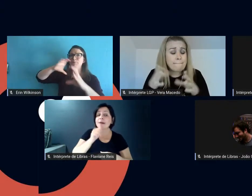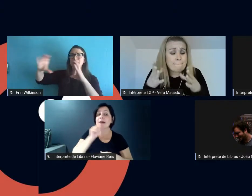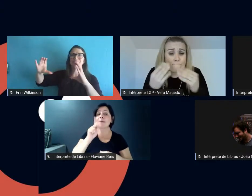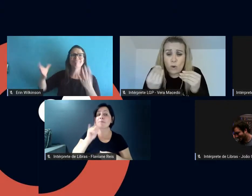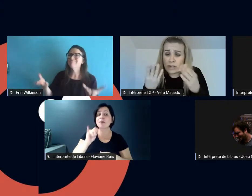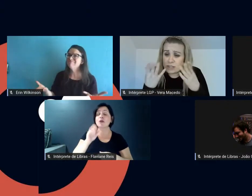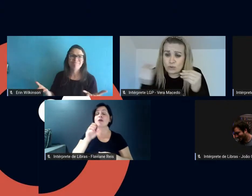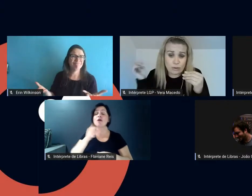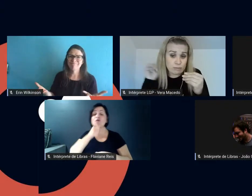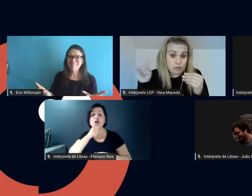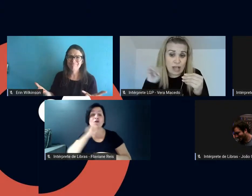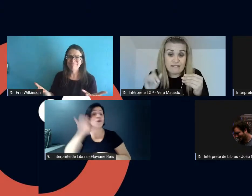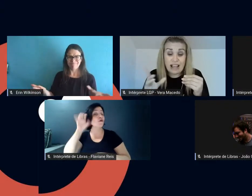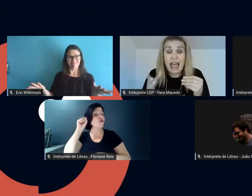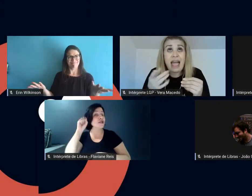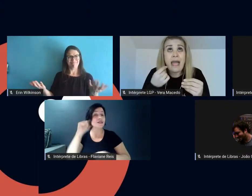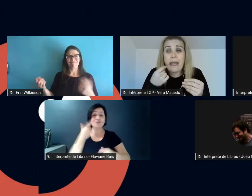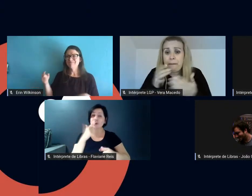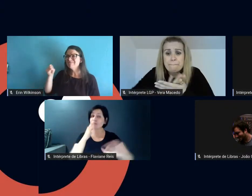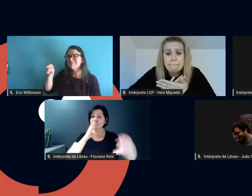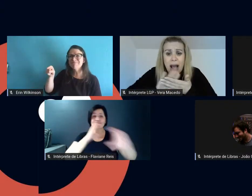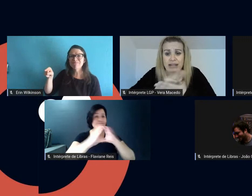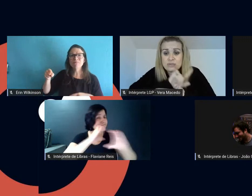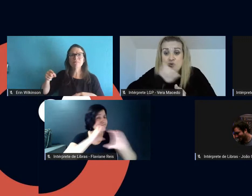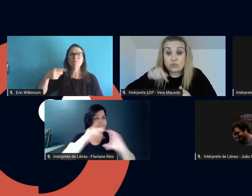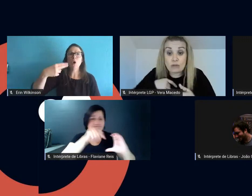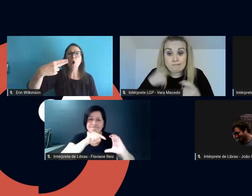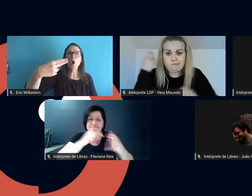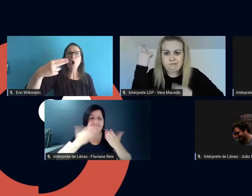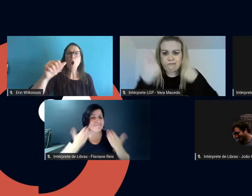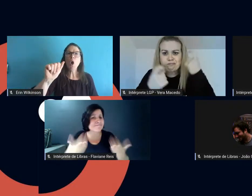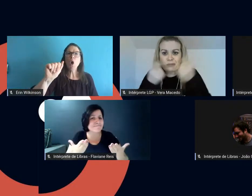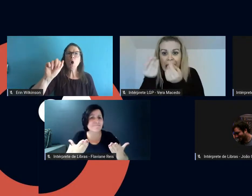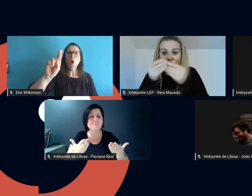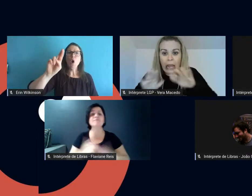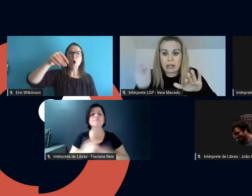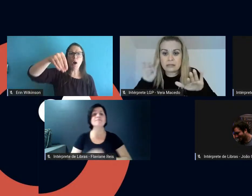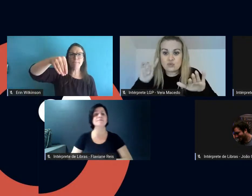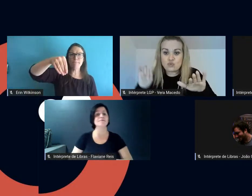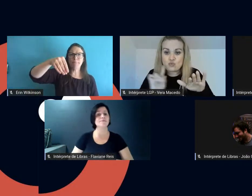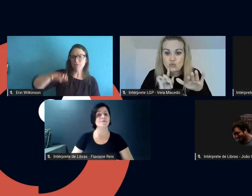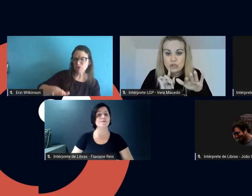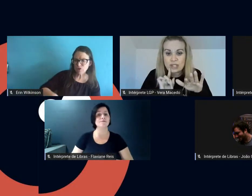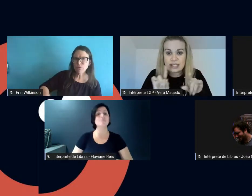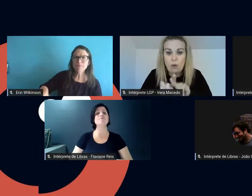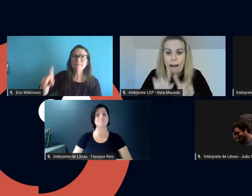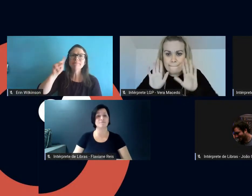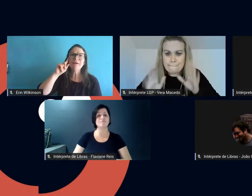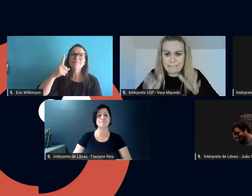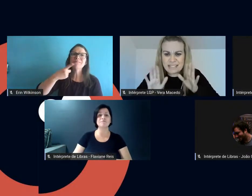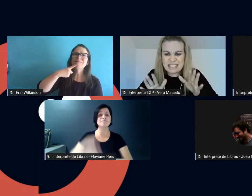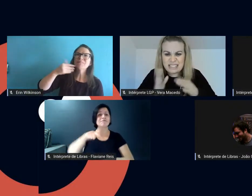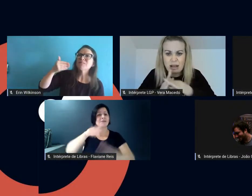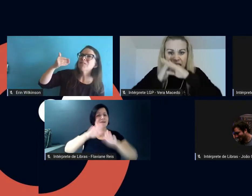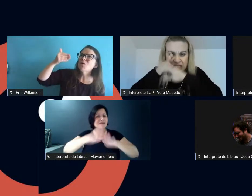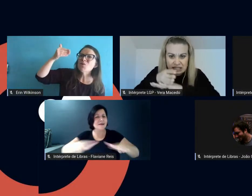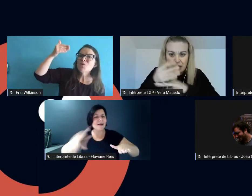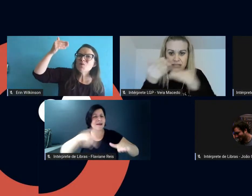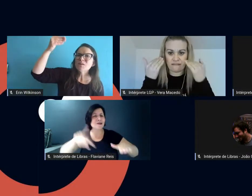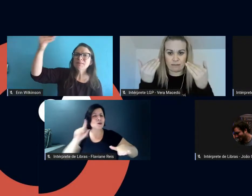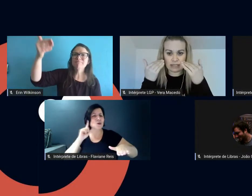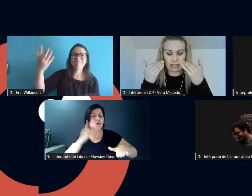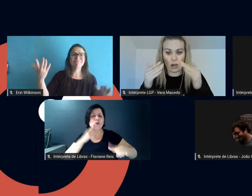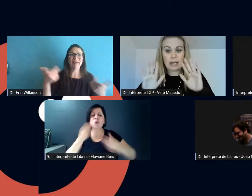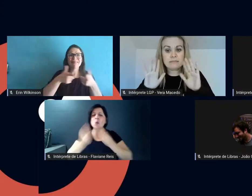importância, são imprescindíveis nós pensarmos que crianças surdas elas precisam ter acesso sim